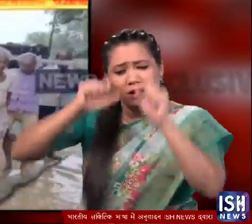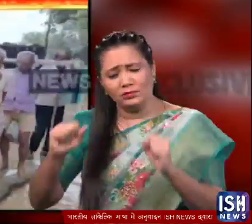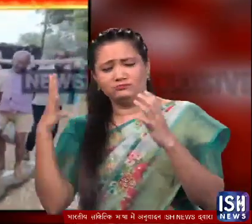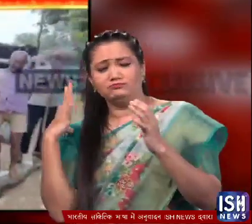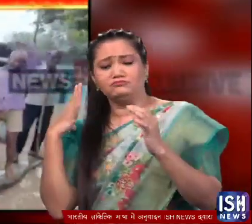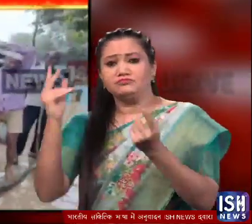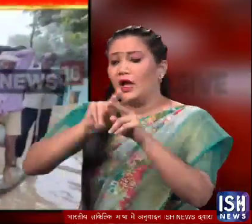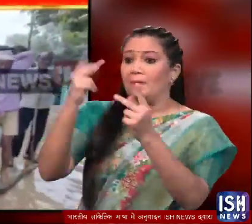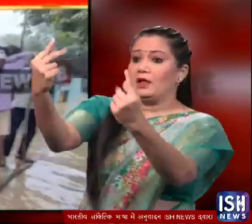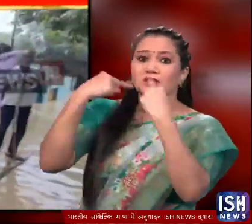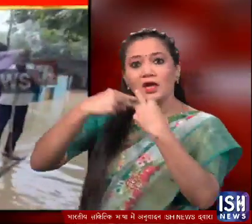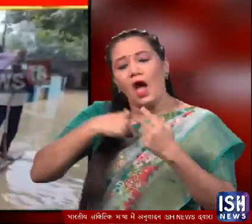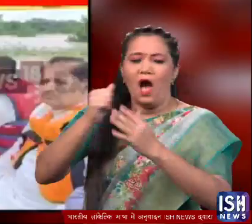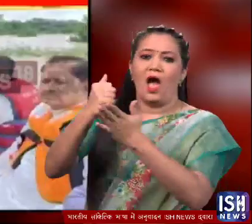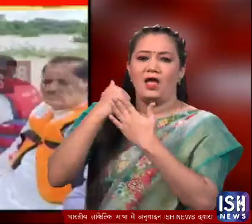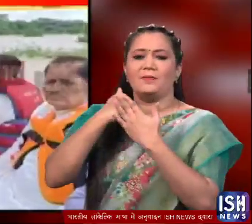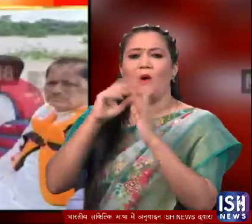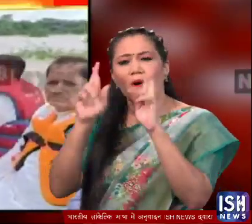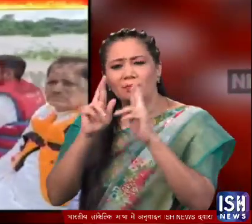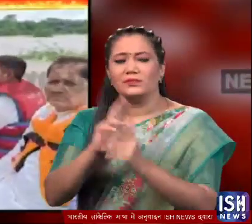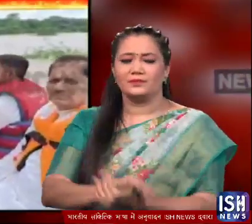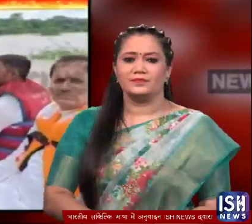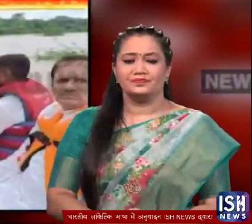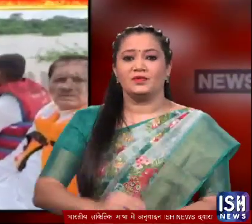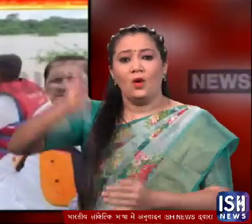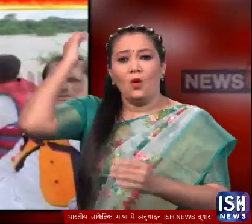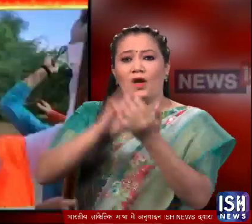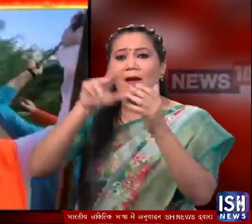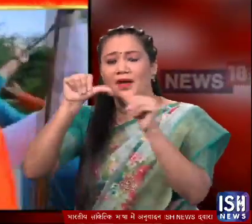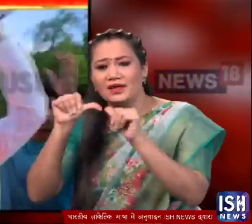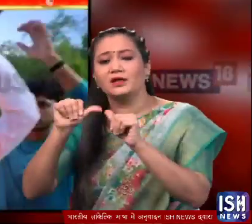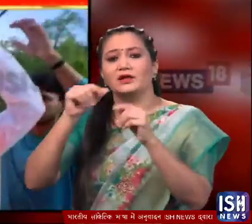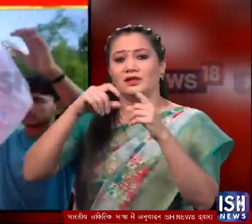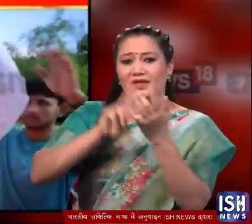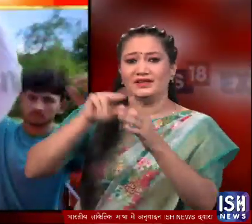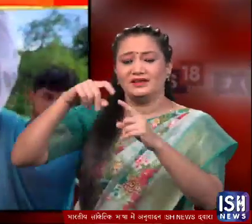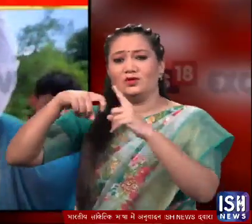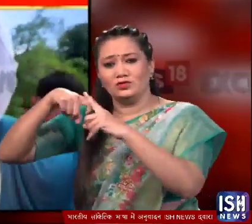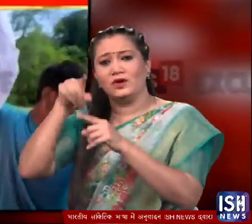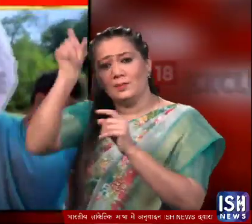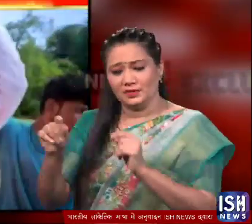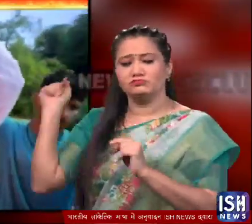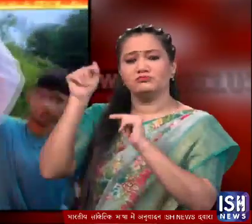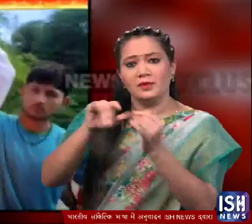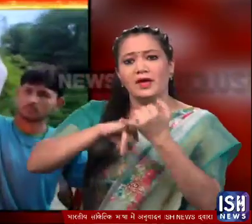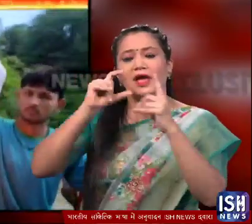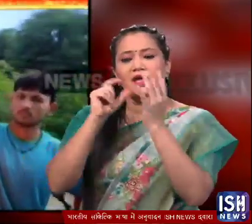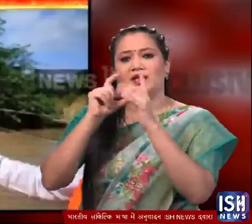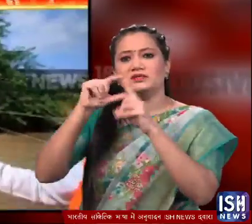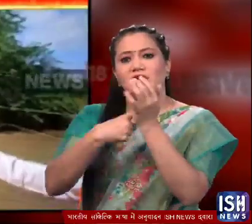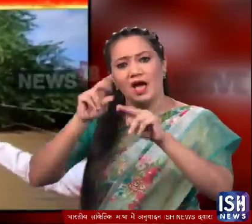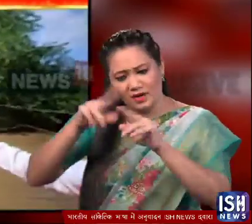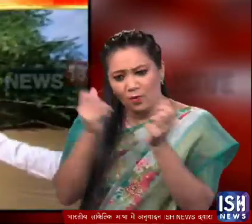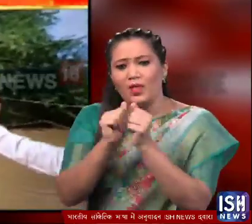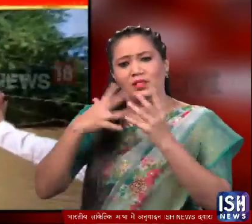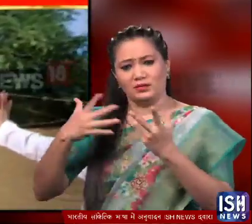दल की नजर पड़ते ही उन्हें बचाया जा सके। इलाके के पूर्व विधायक नरेंद्र सिंह कुशवाहा भी हालात की जानकारी लेने एसडीआरएफ के साथ पहुँचे। आ